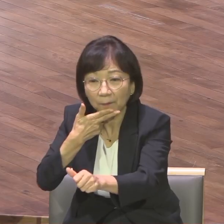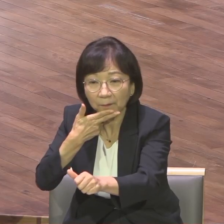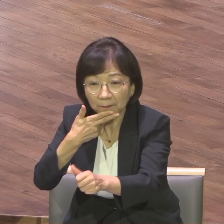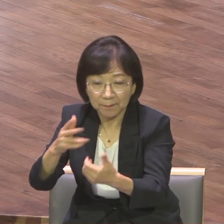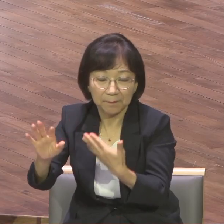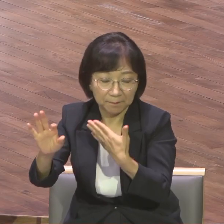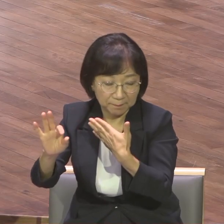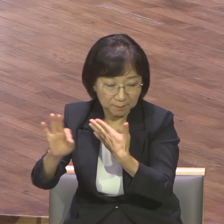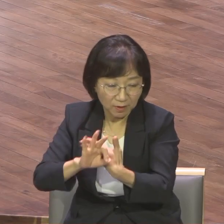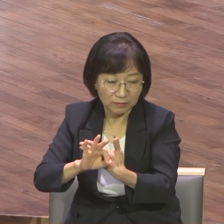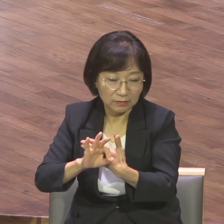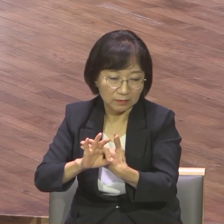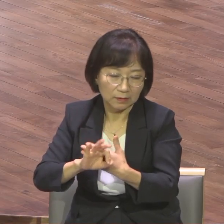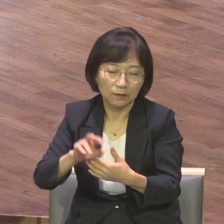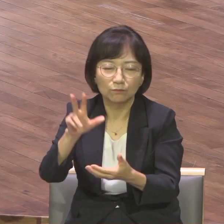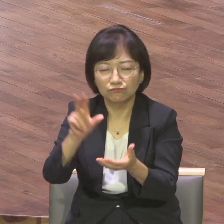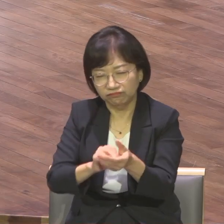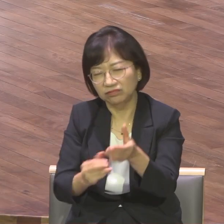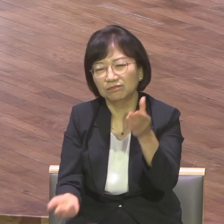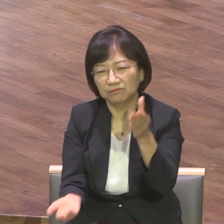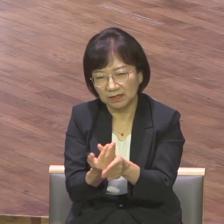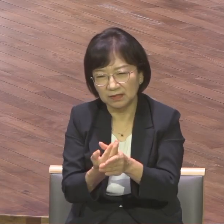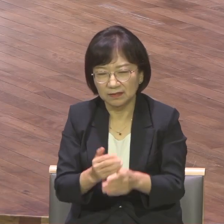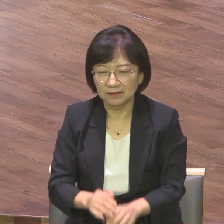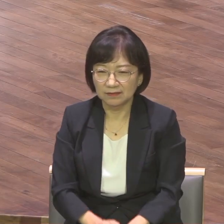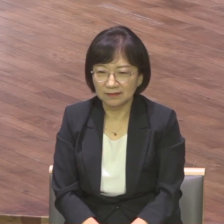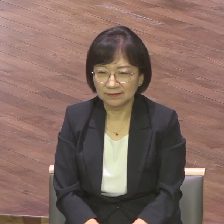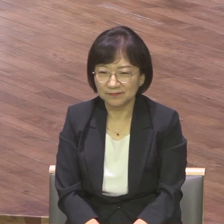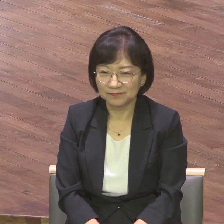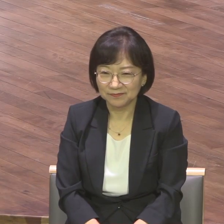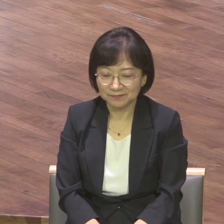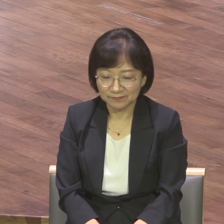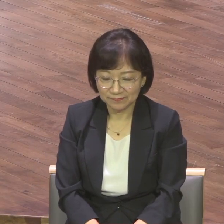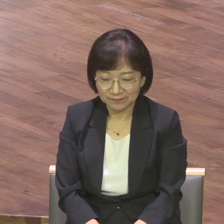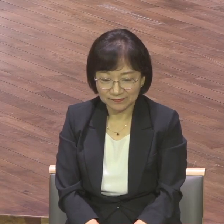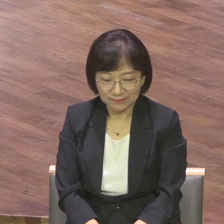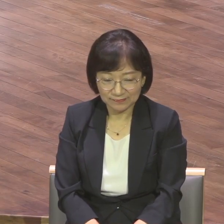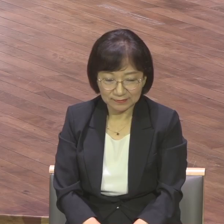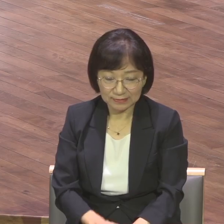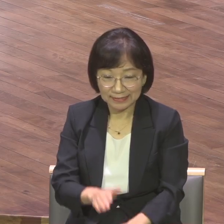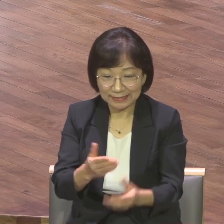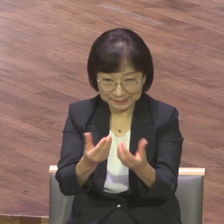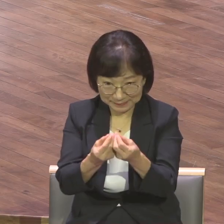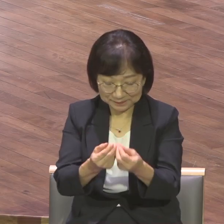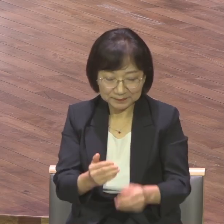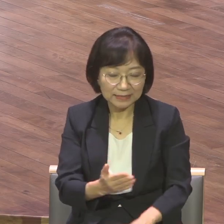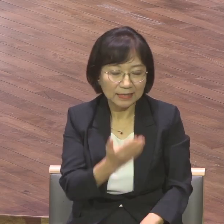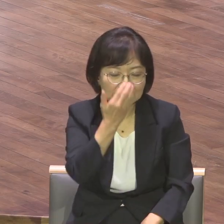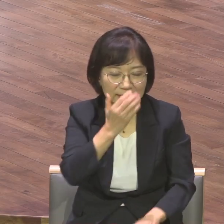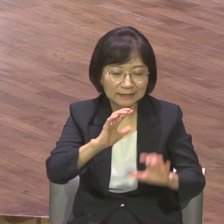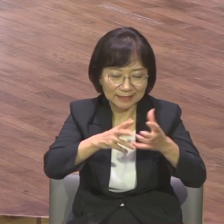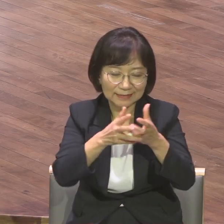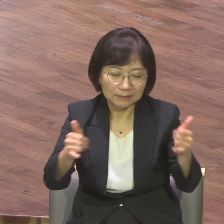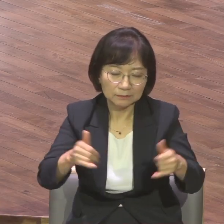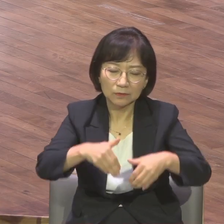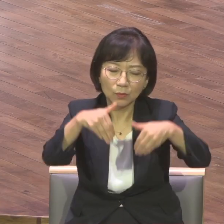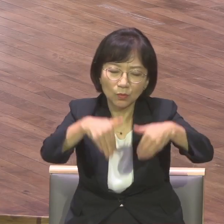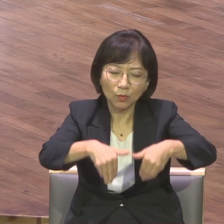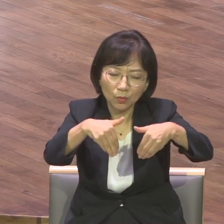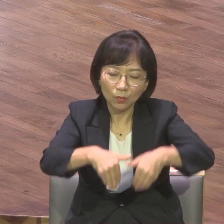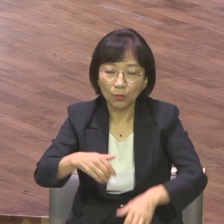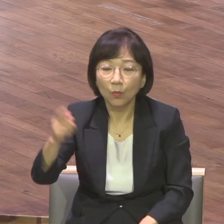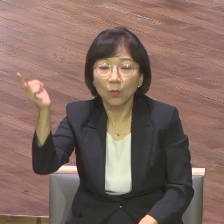안 따라가면 결국 탈이 나요. 탈이 나게 돼 있어요. 이스라엘 민족이 왜 노예됐습니까?